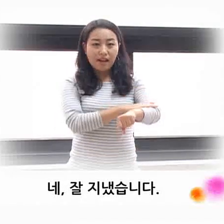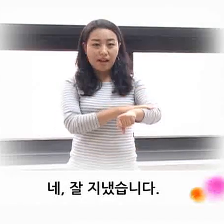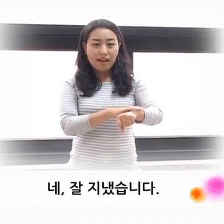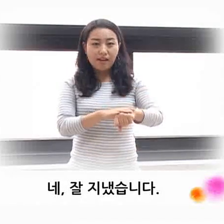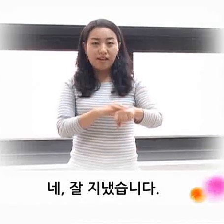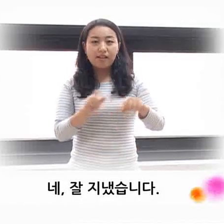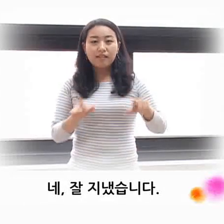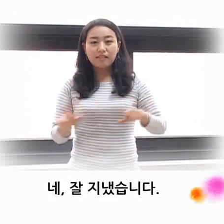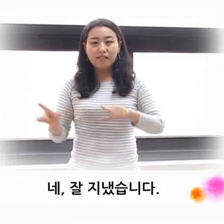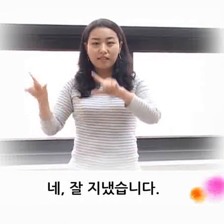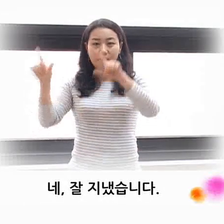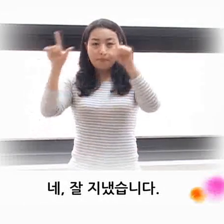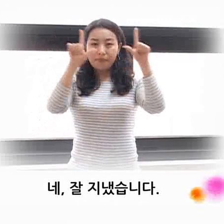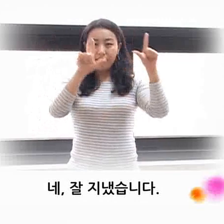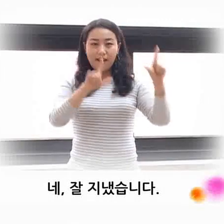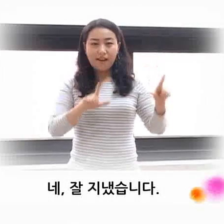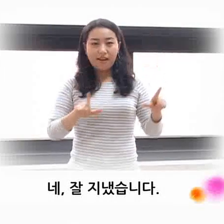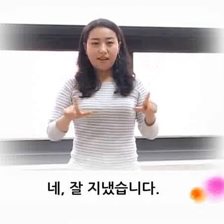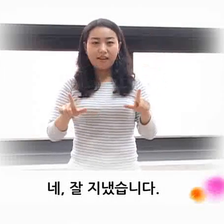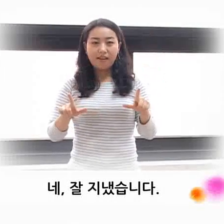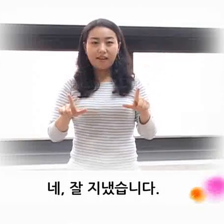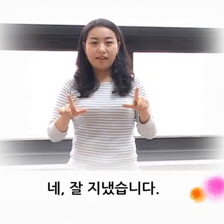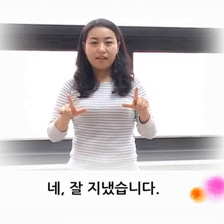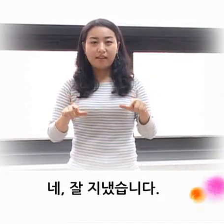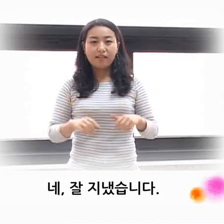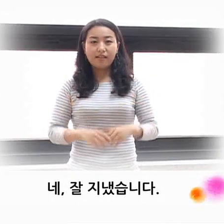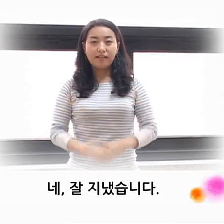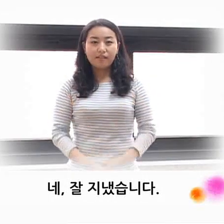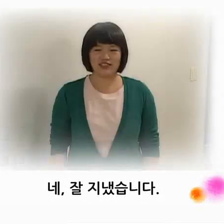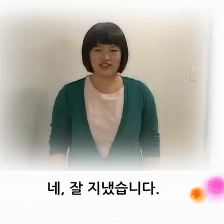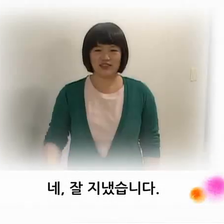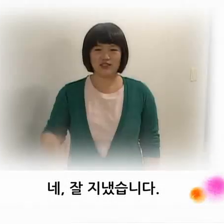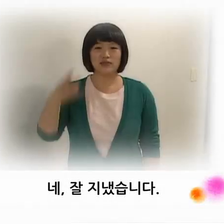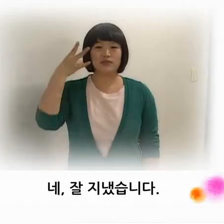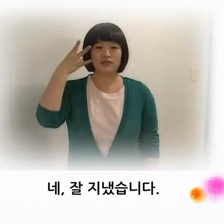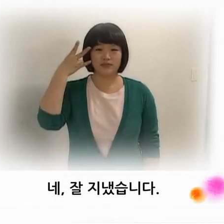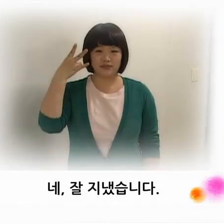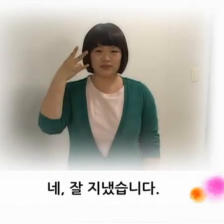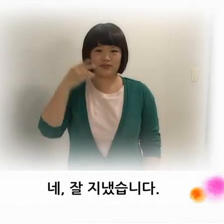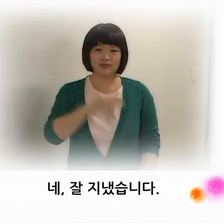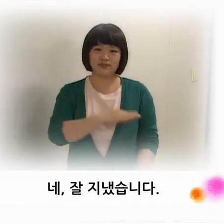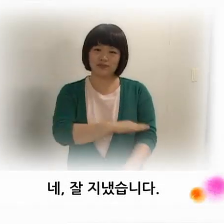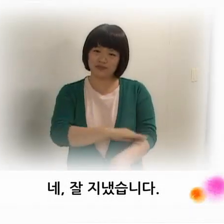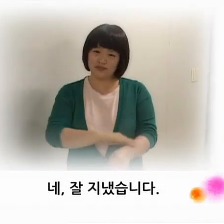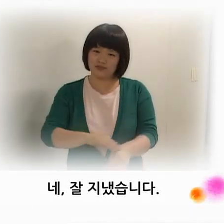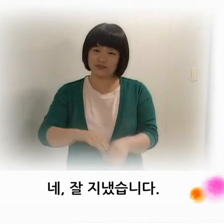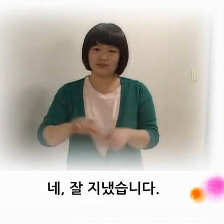예 잘 지냈습니다 예 잘 지냈습니다